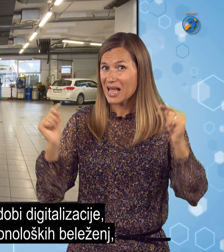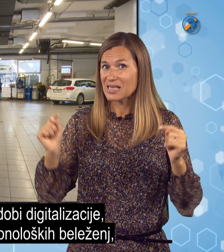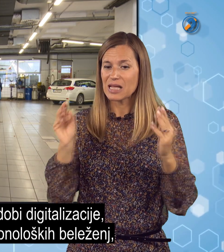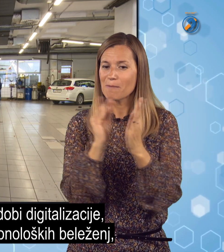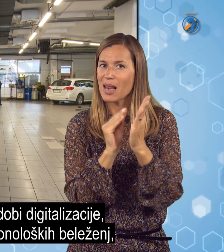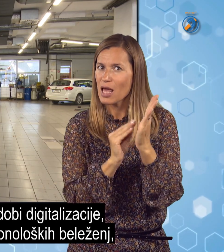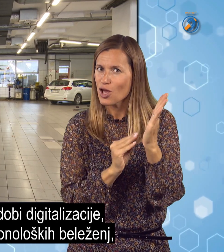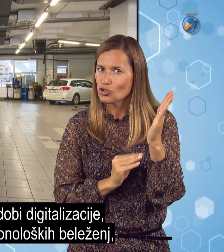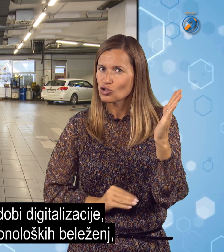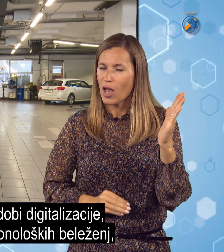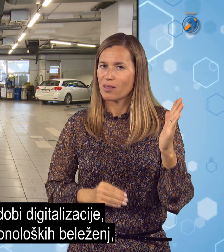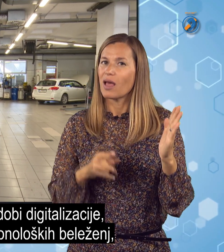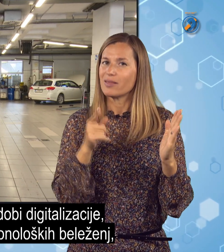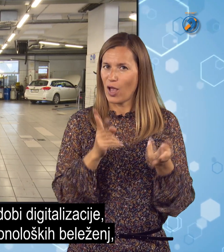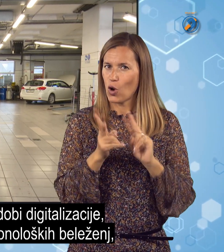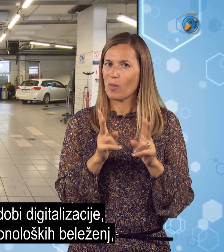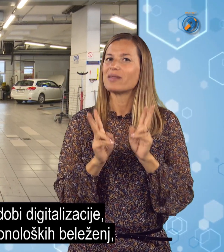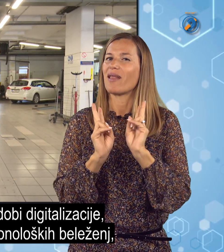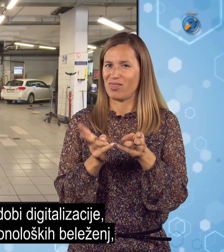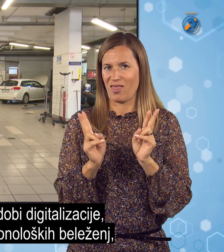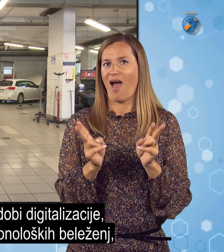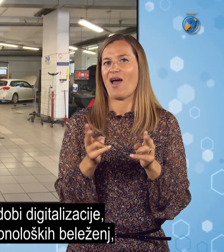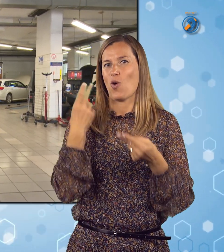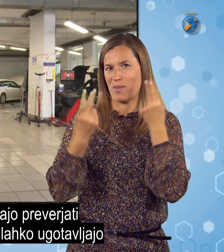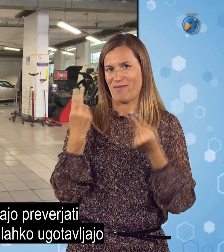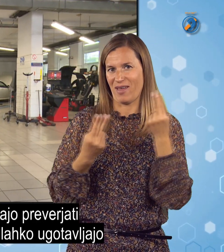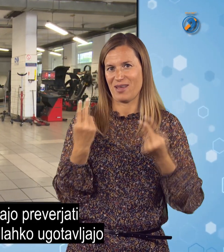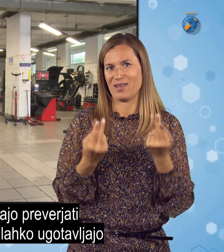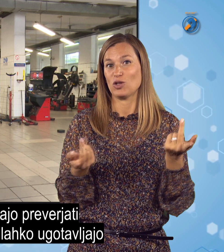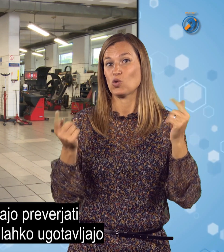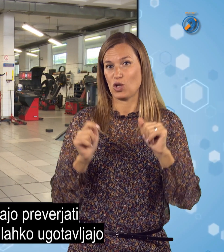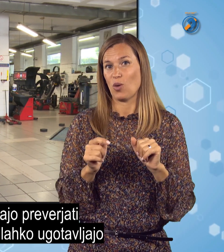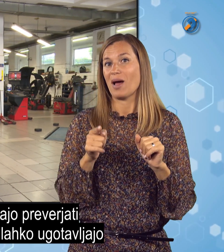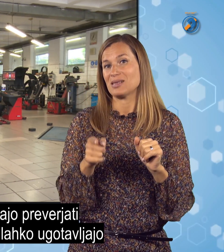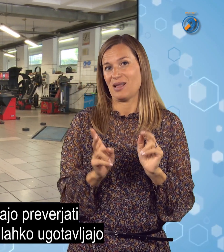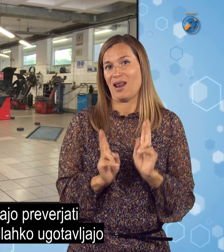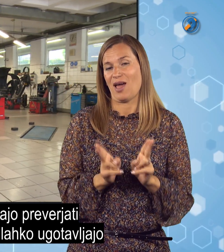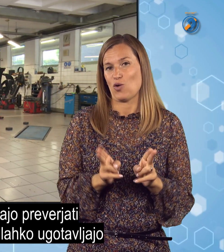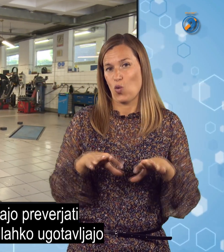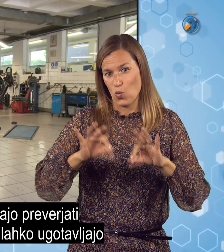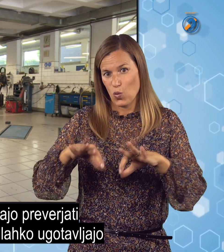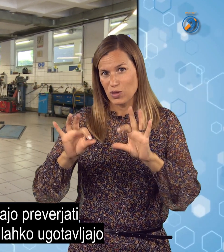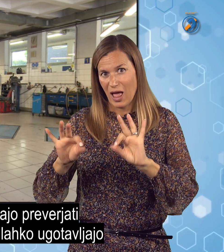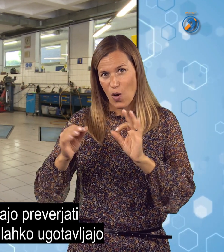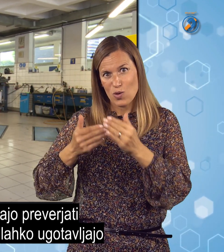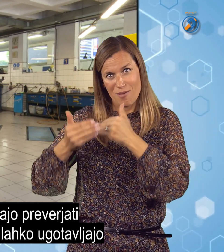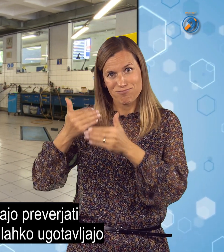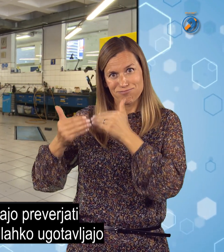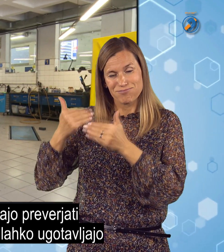v dobi različnih beleženj kronološko ti kilometri dajo preverjati oziroma se vsaj